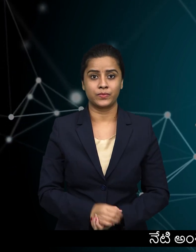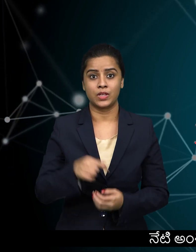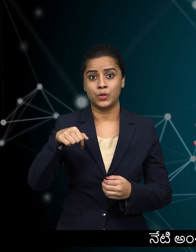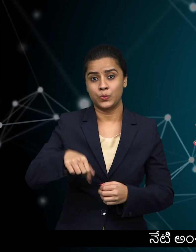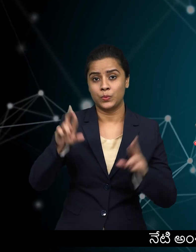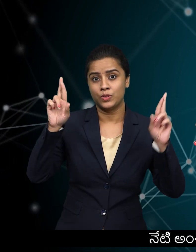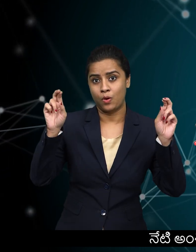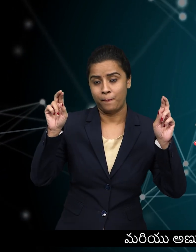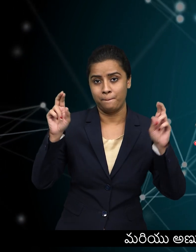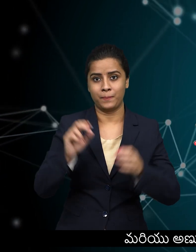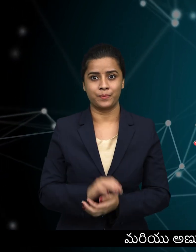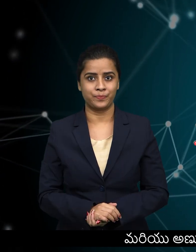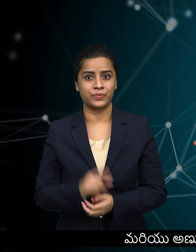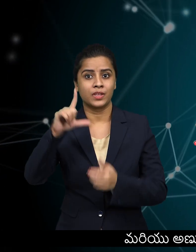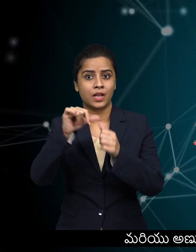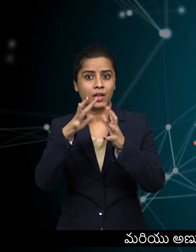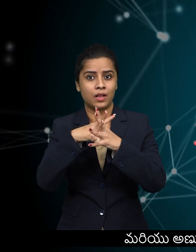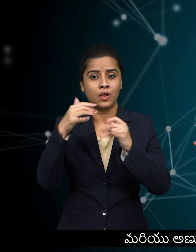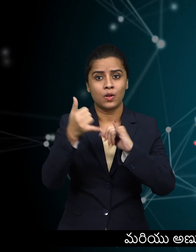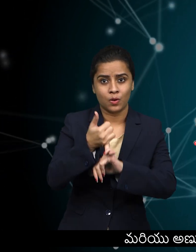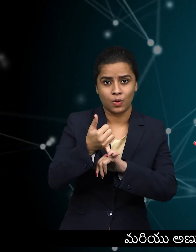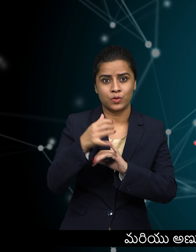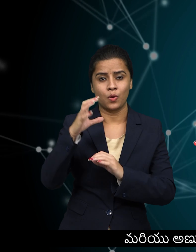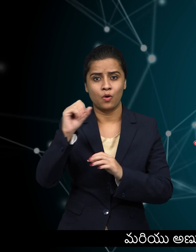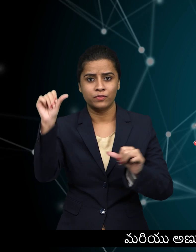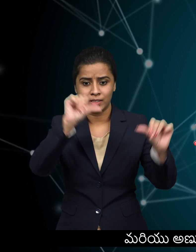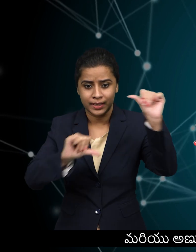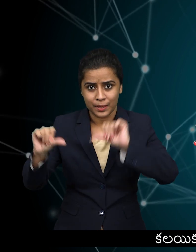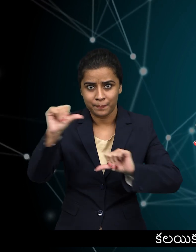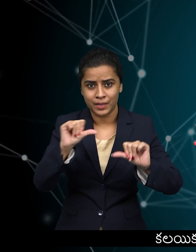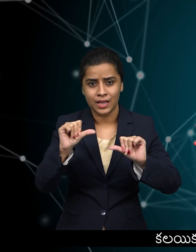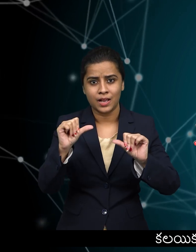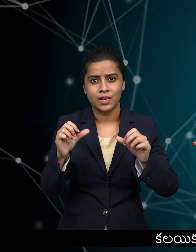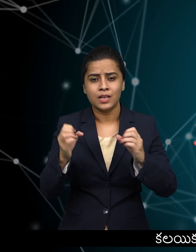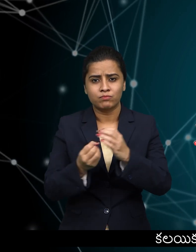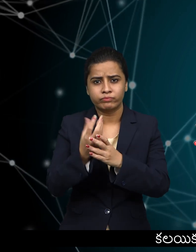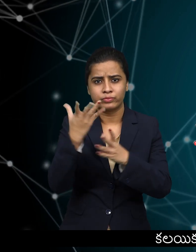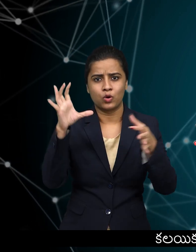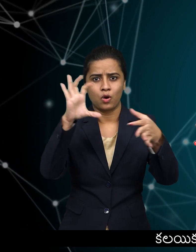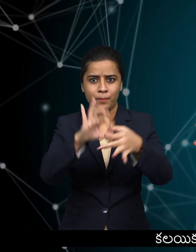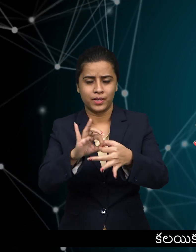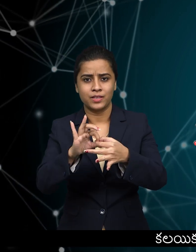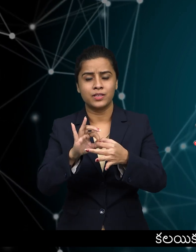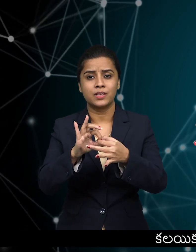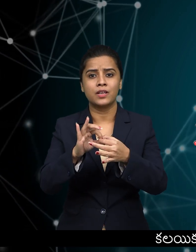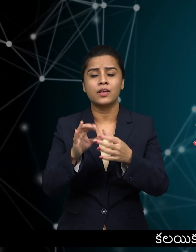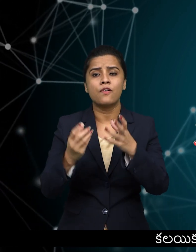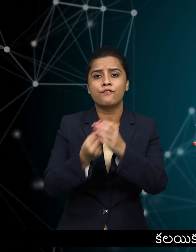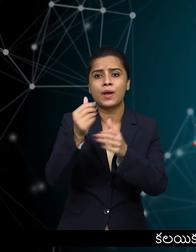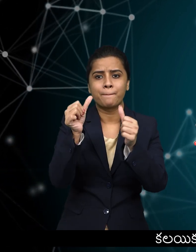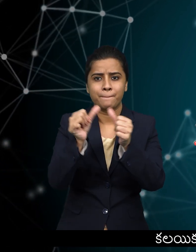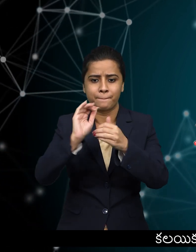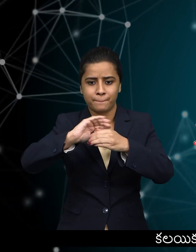నేటి అంశం పరమాణువులు మరియు అణువుల నుండి రసాయన కలయిక యొక్క చట్టాలు.